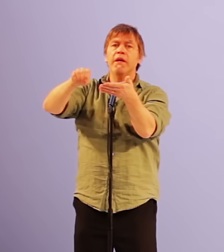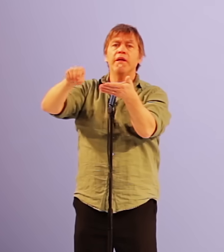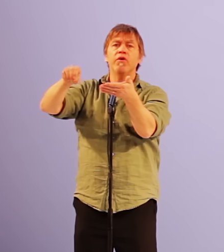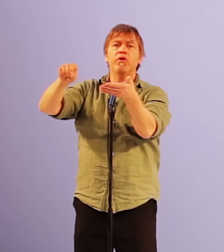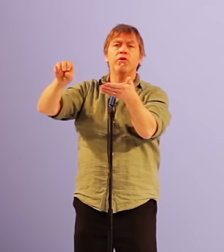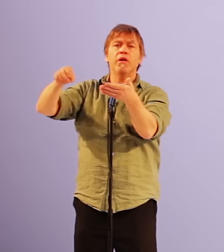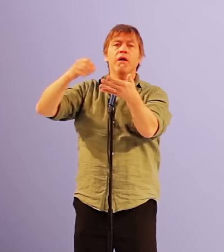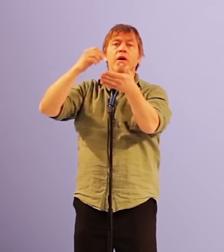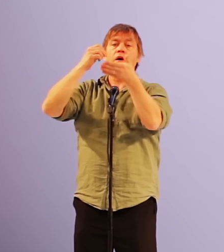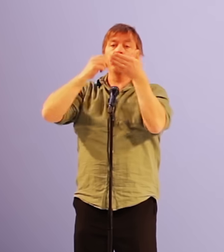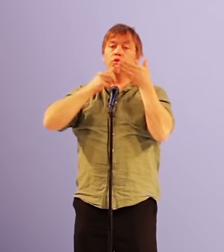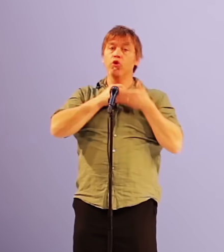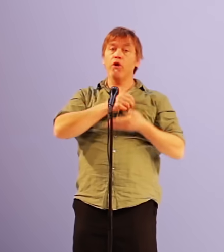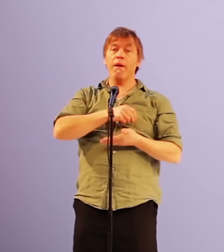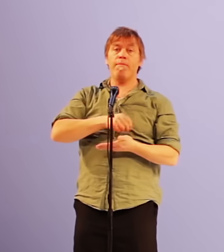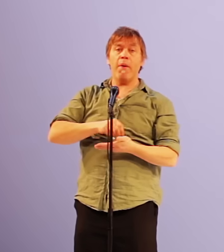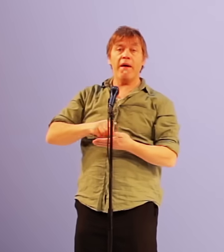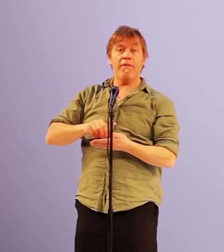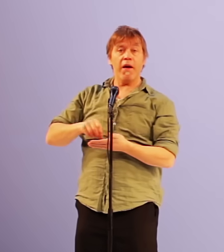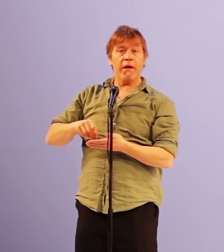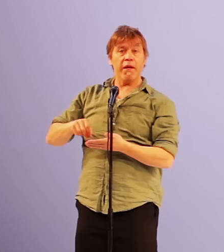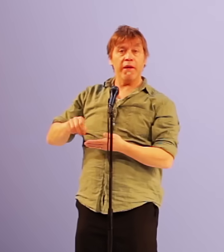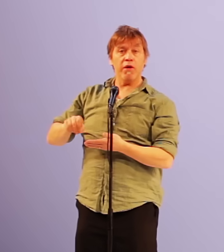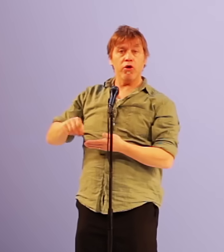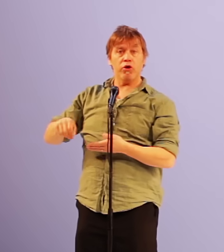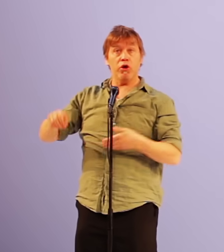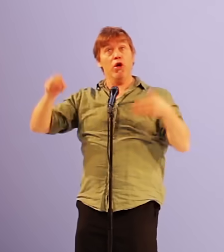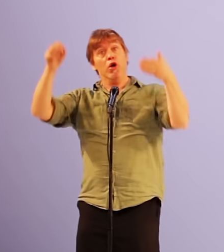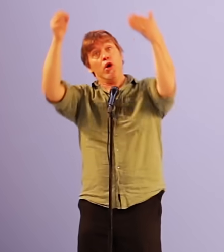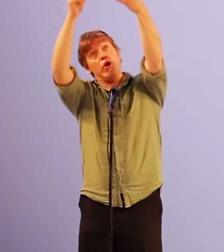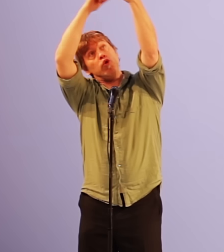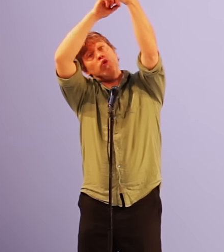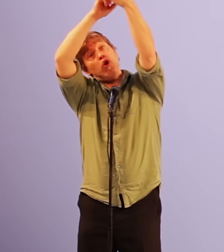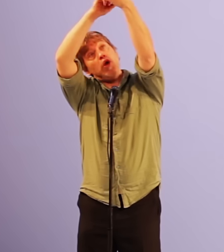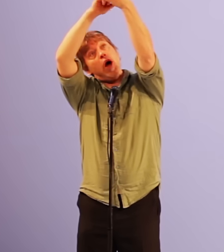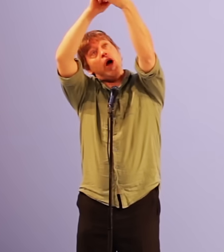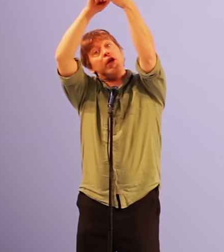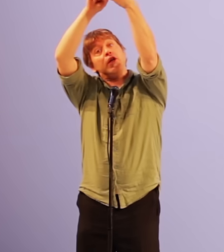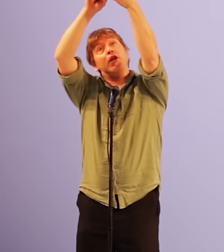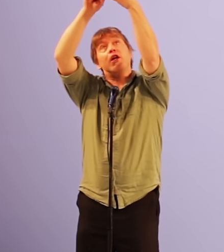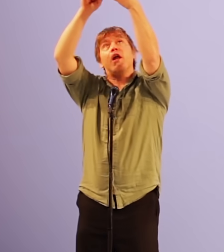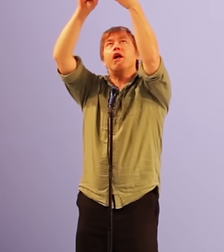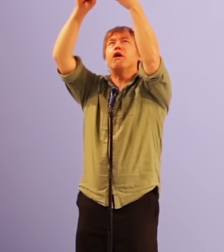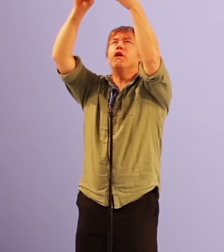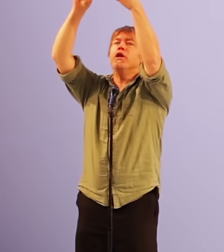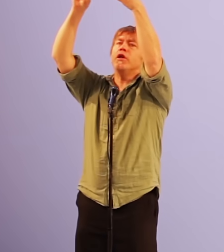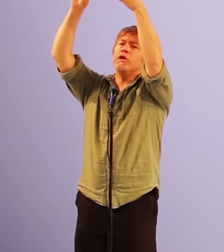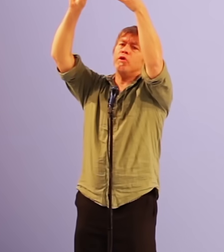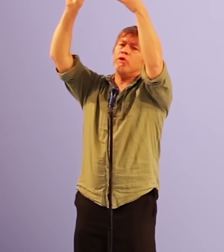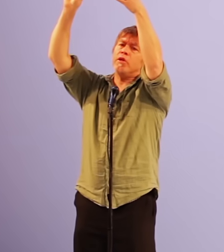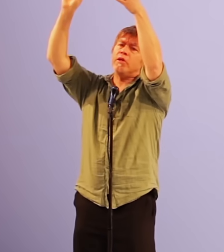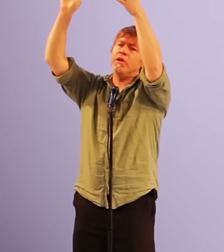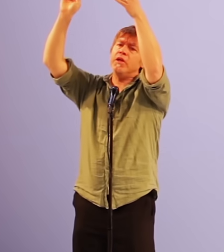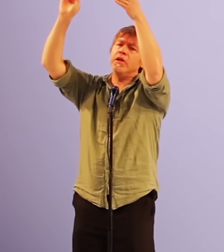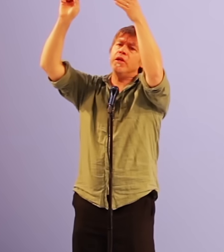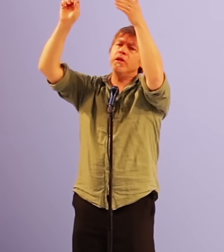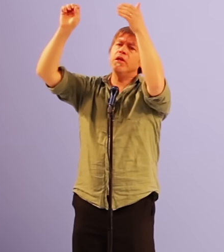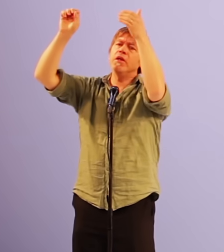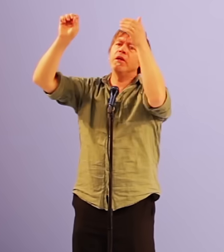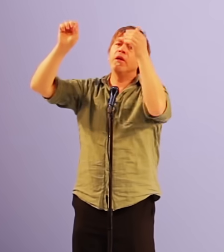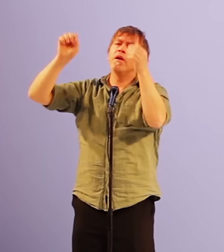aamulla kirjoitti, runoja päivällä kirjoitti, runoja illalla